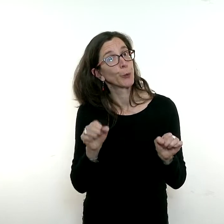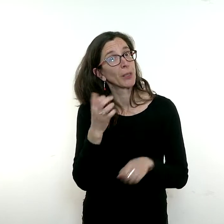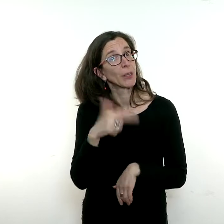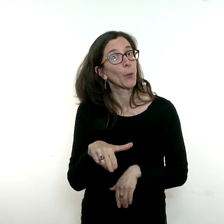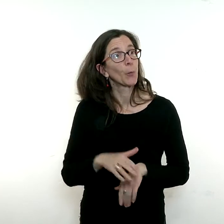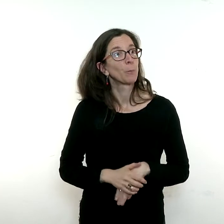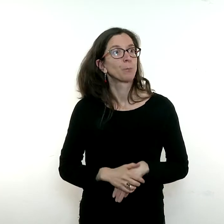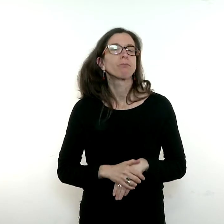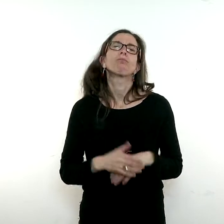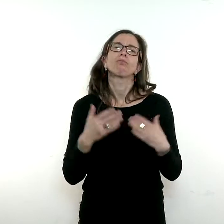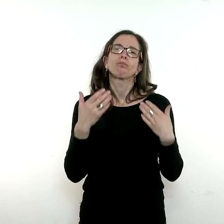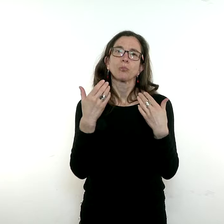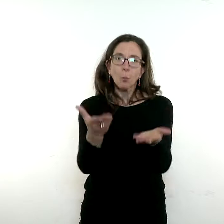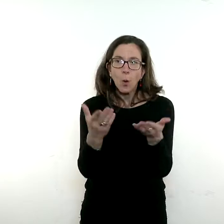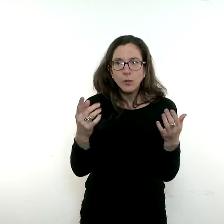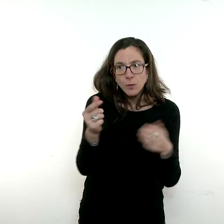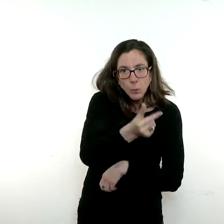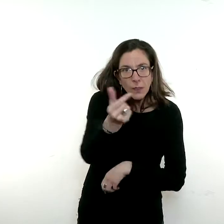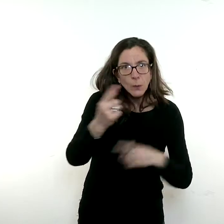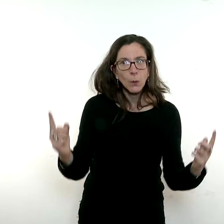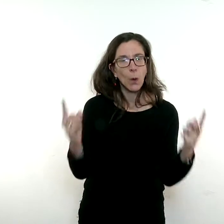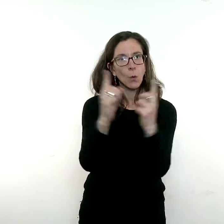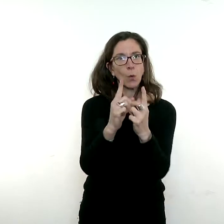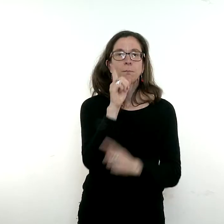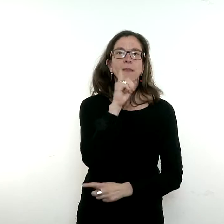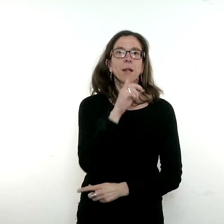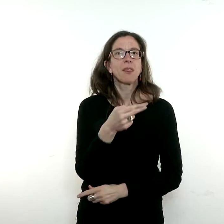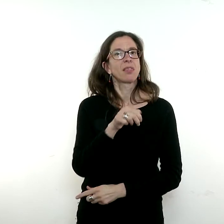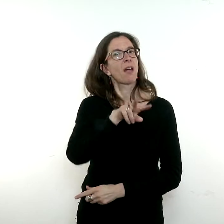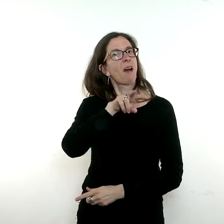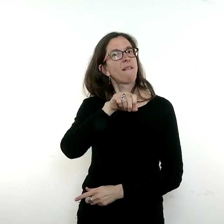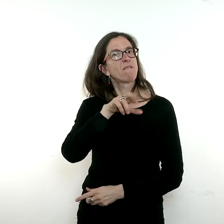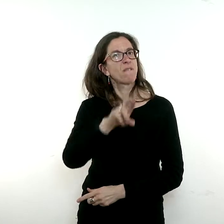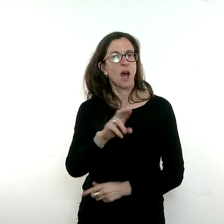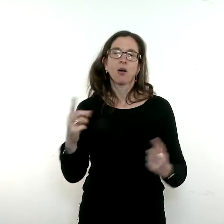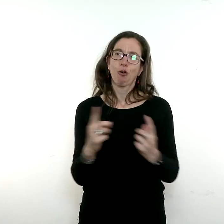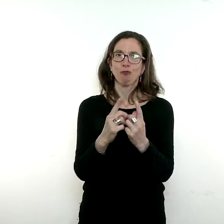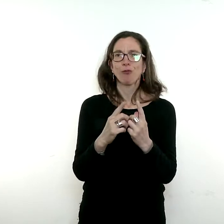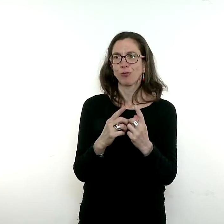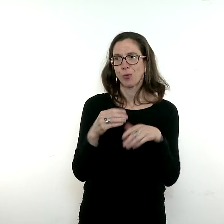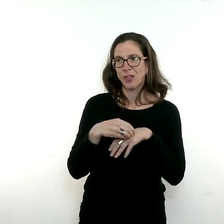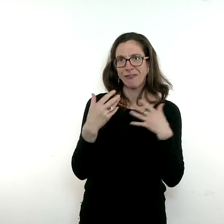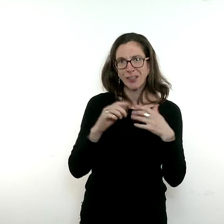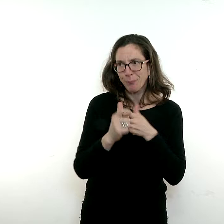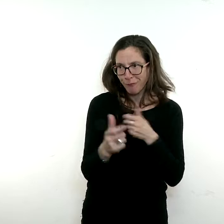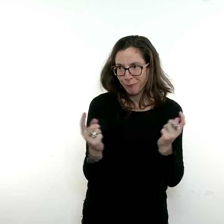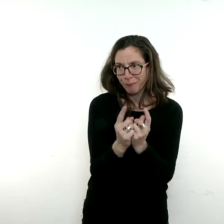de rencontrer Caroline de Navarre à l'issue du conseil. Très bien. Merci, monsieur le maire.